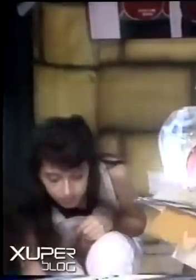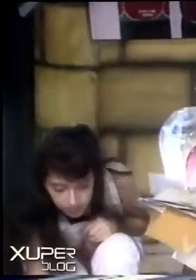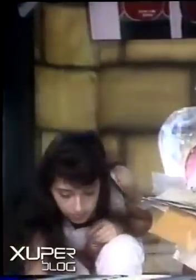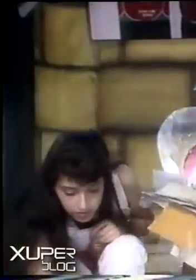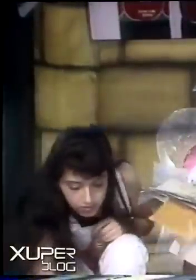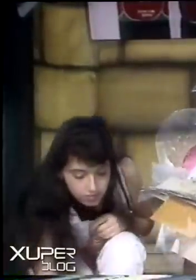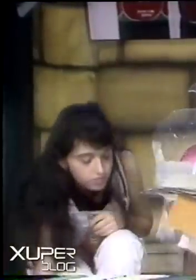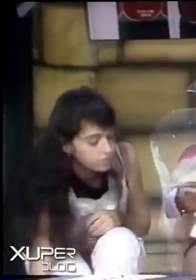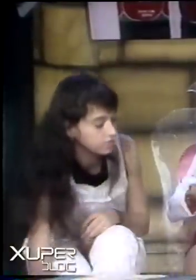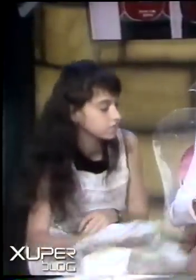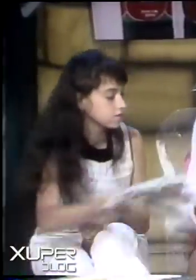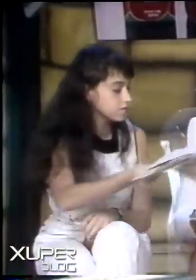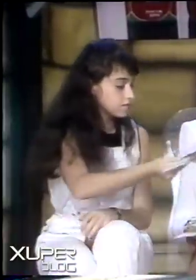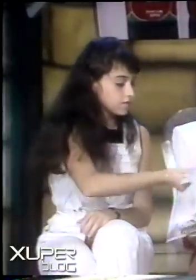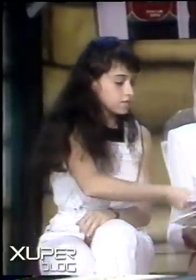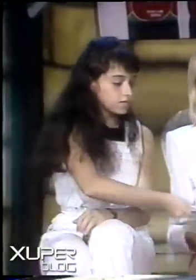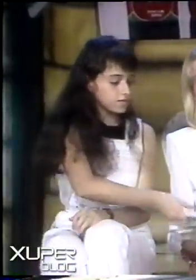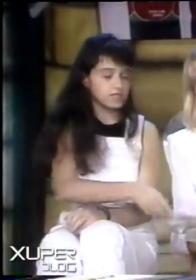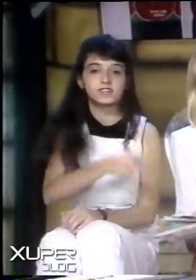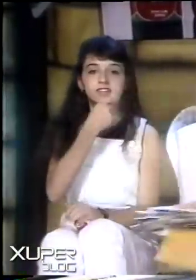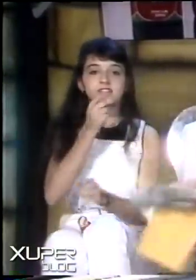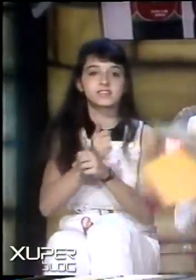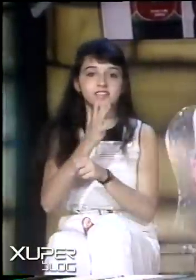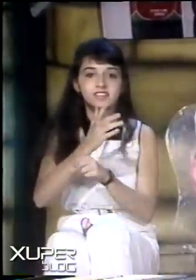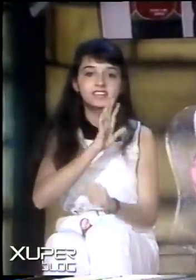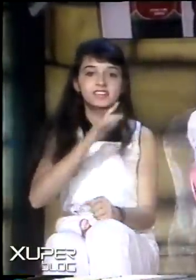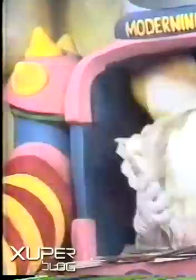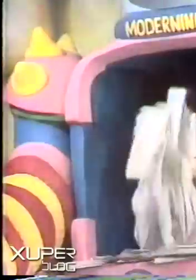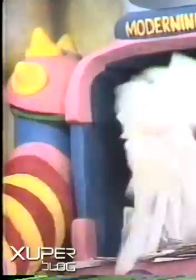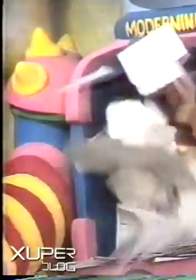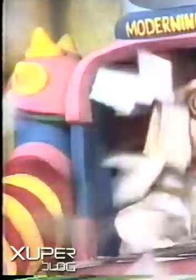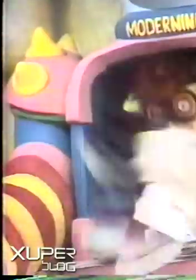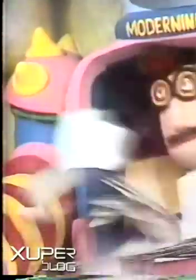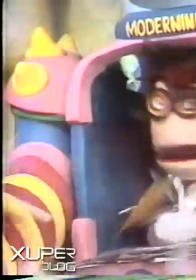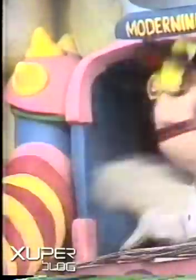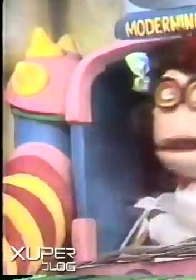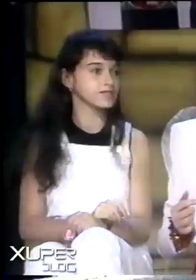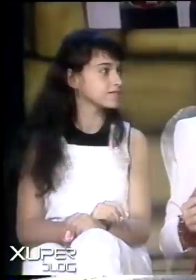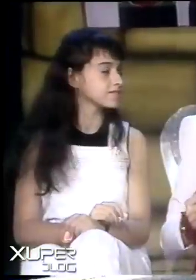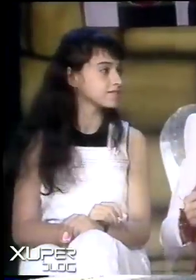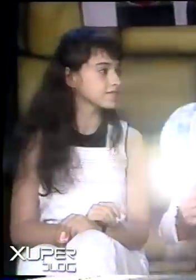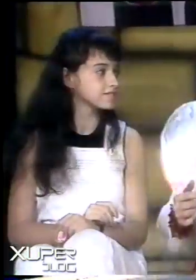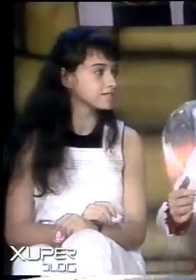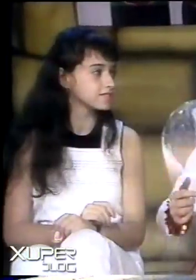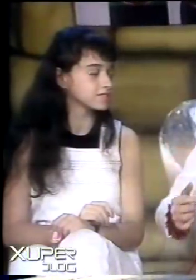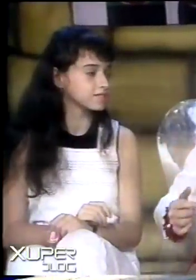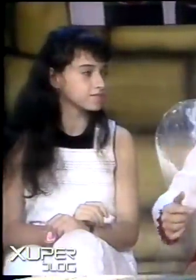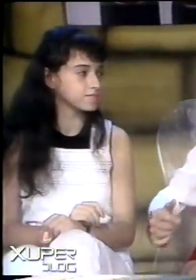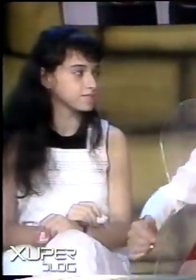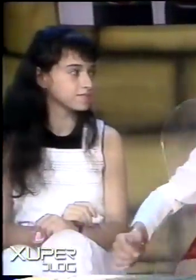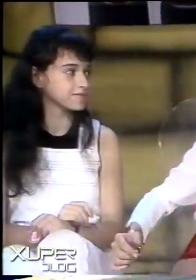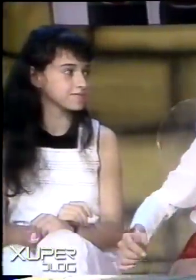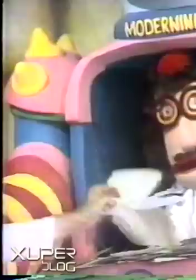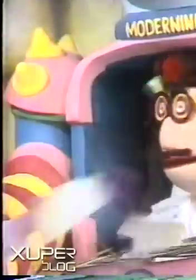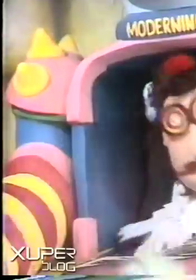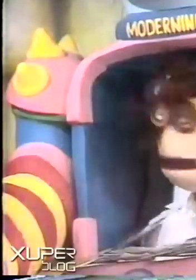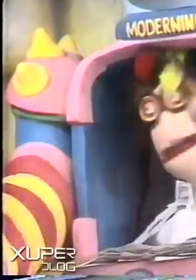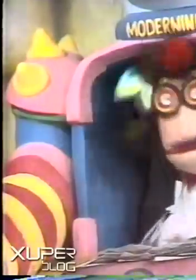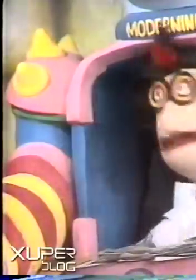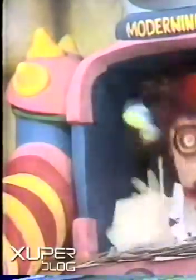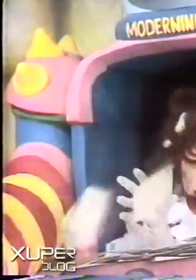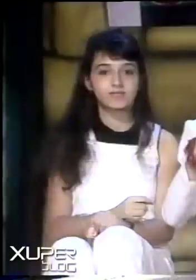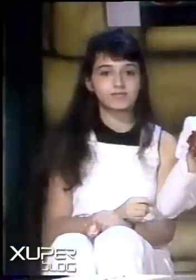seu dia a dia ficar muito mais gostoso. Aquela batata frita sem graça. Aquele macarrão